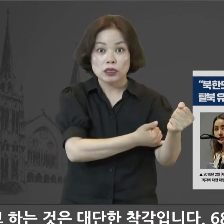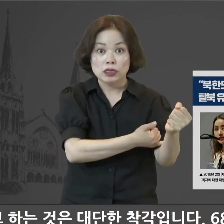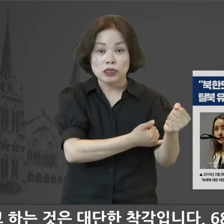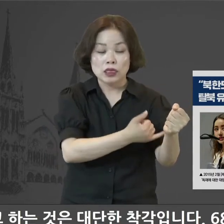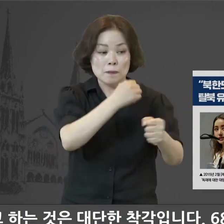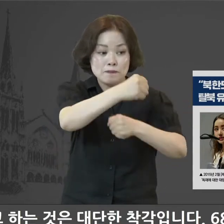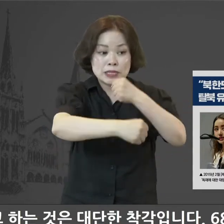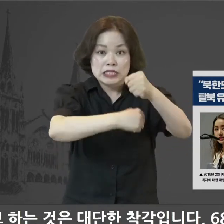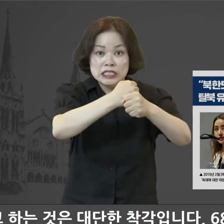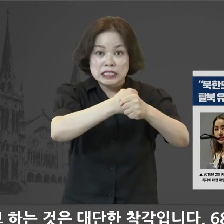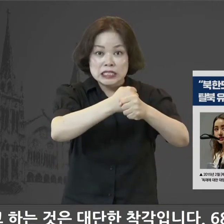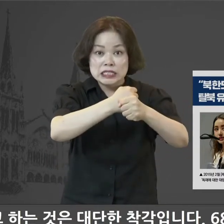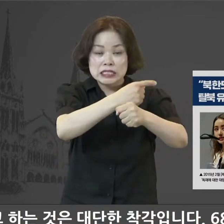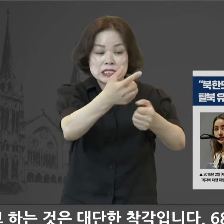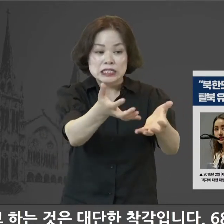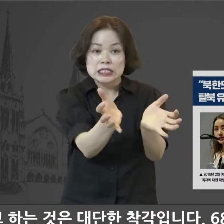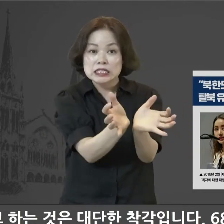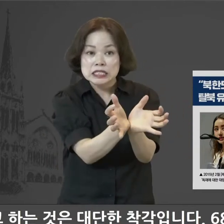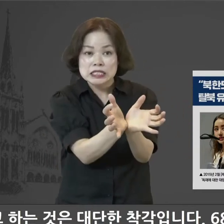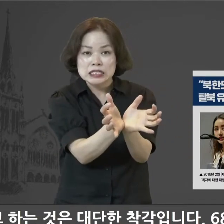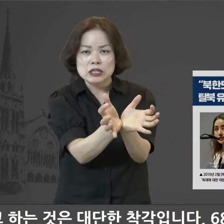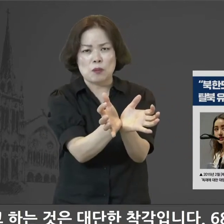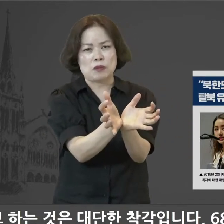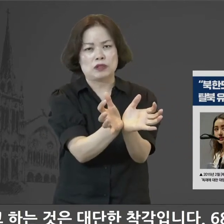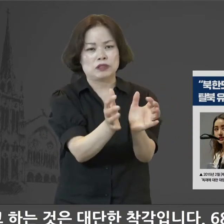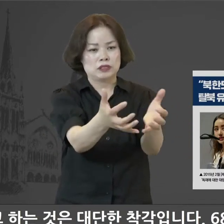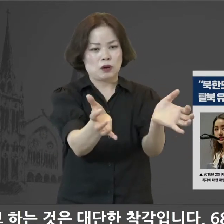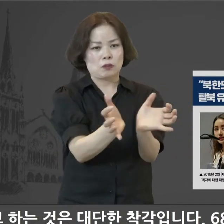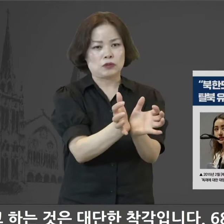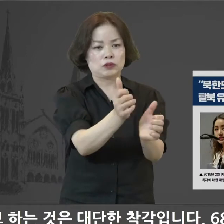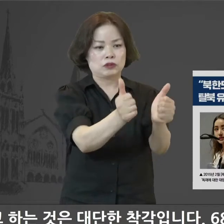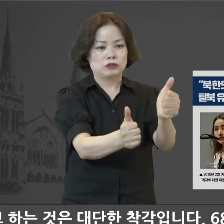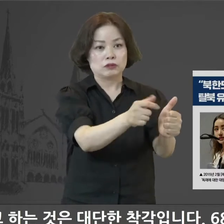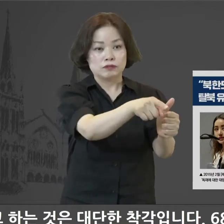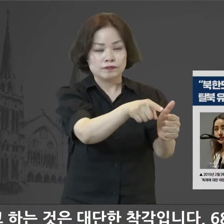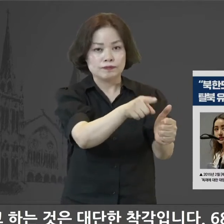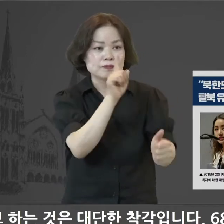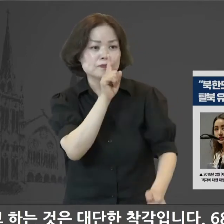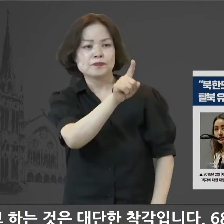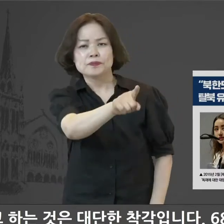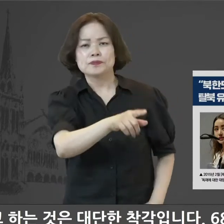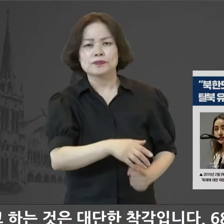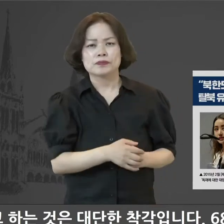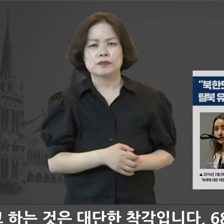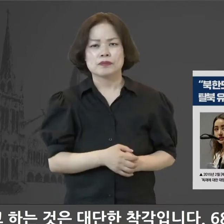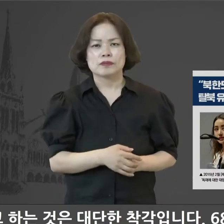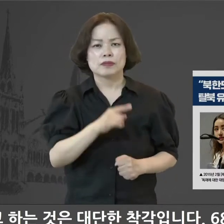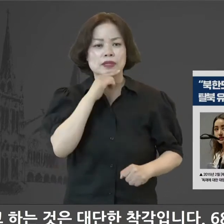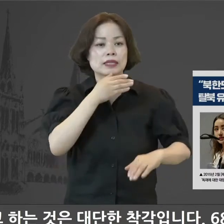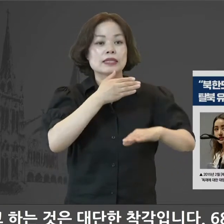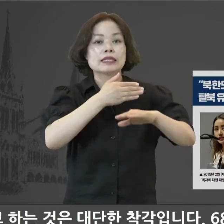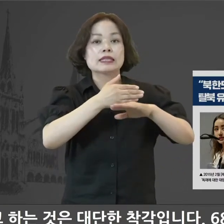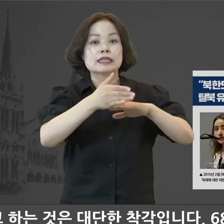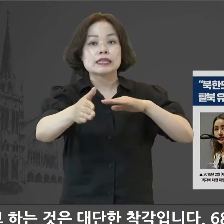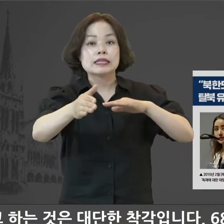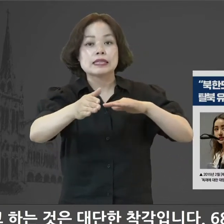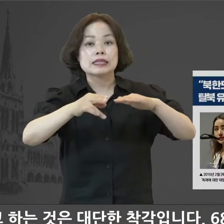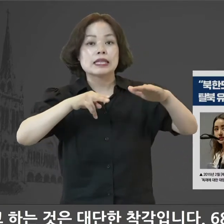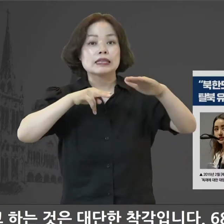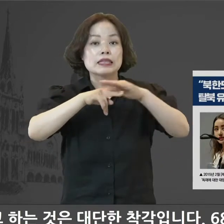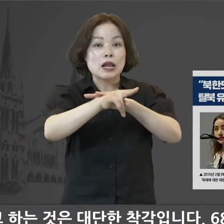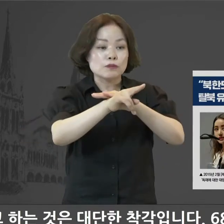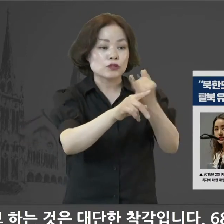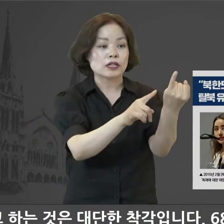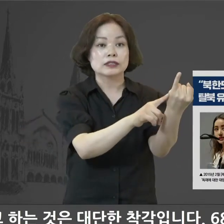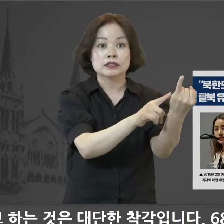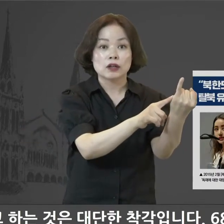그 큰 컨퍼런스에 참여해가지고 발언권을 얻은 거예요. 근데 저분이 이제 탈북하신 분인데 인권 운동을 하십니다.